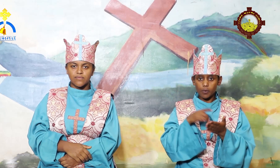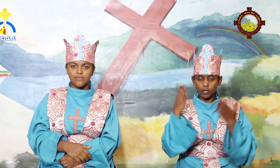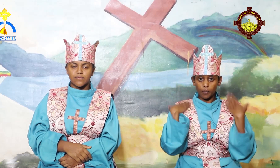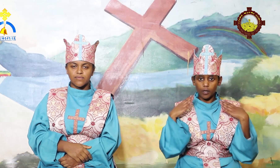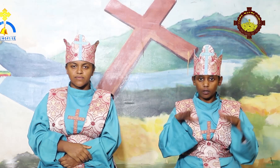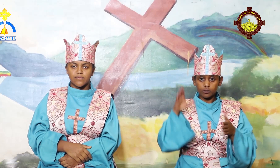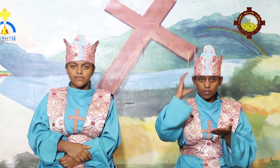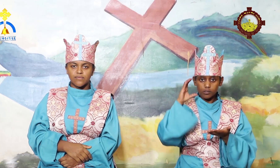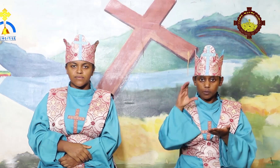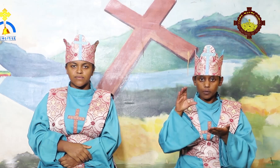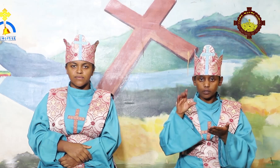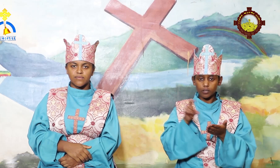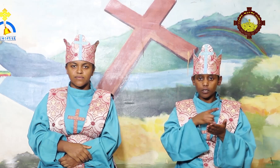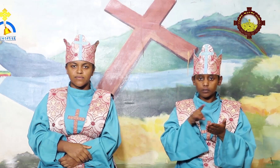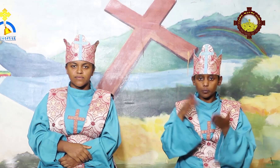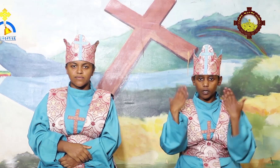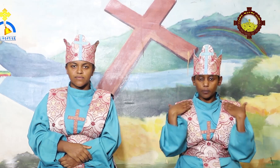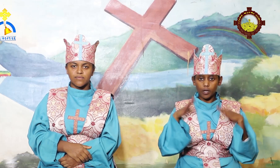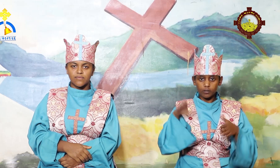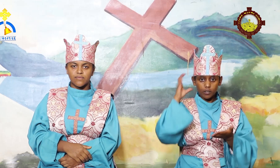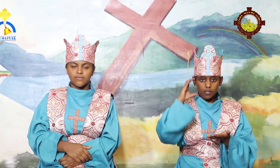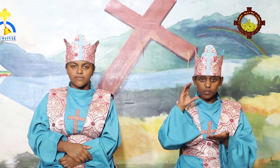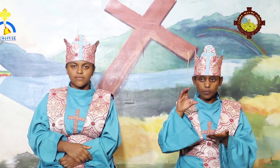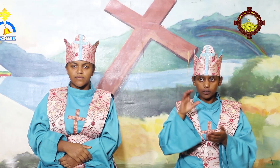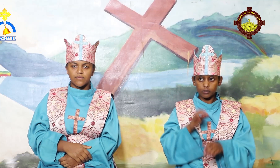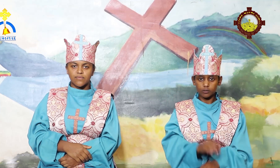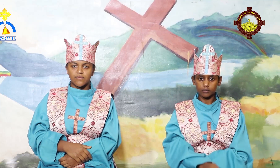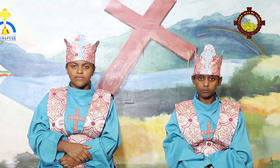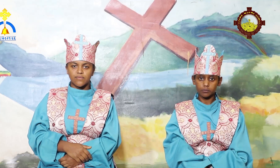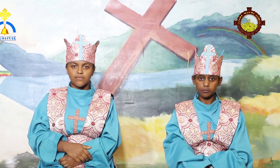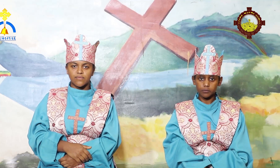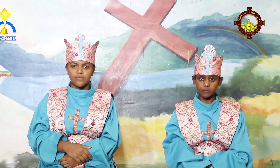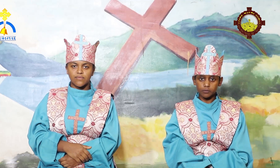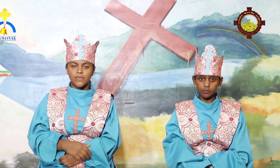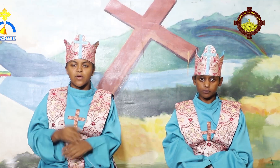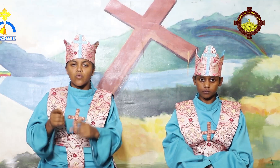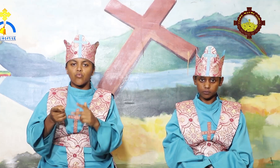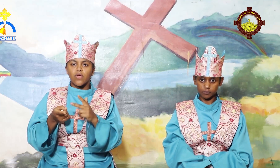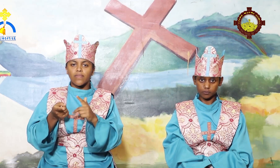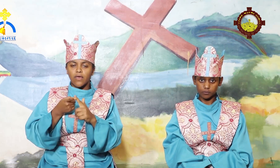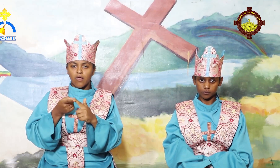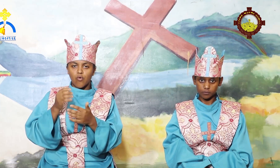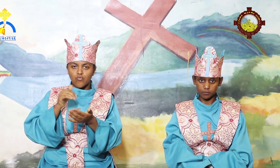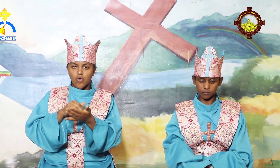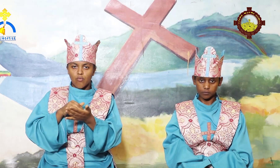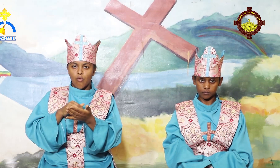ያሰማልን። ዝማሬ መላእክትን ያሰማልን። ዝማሬ መላእክትን ያሰማልን። ሁለተኛው